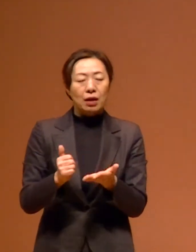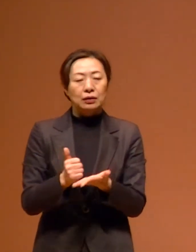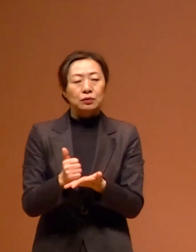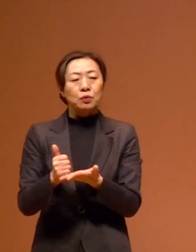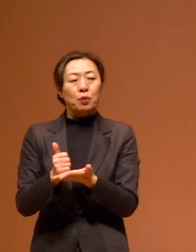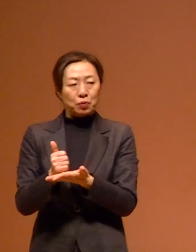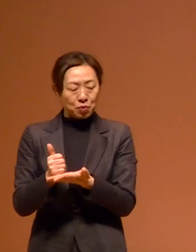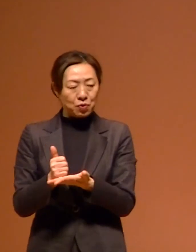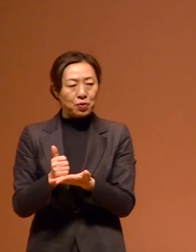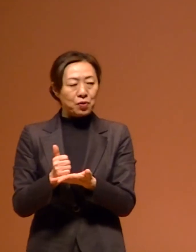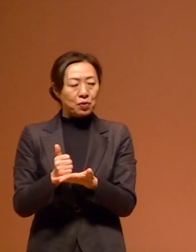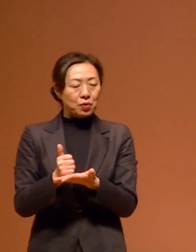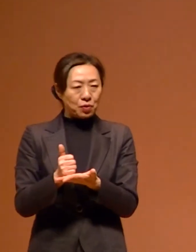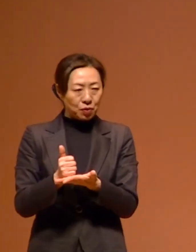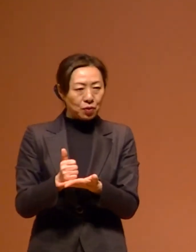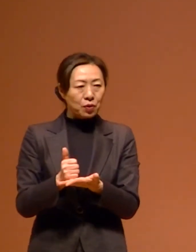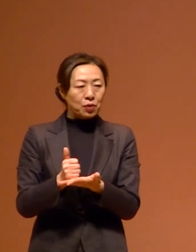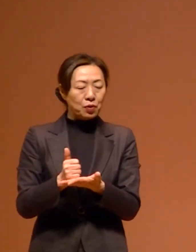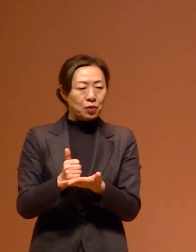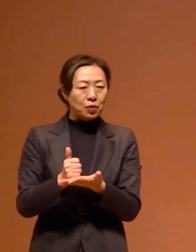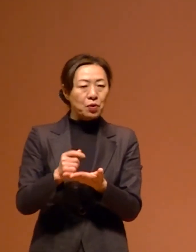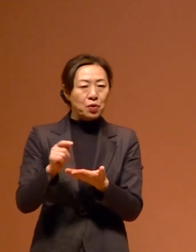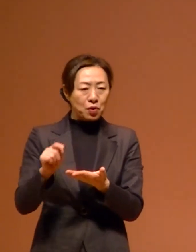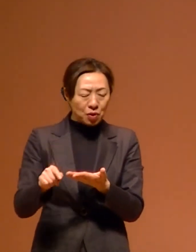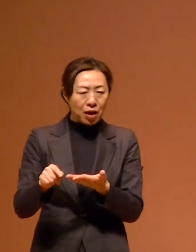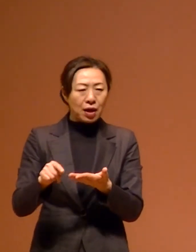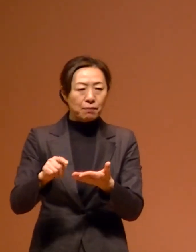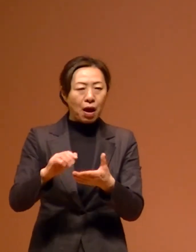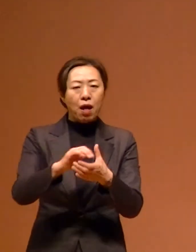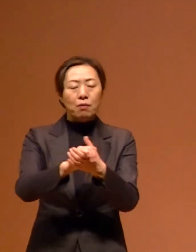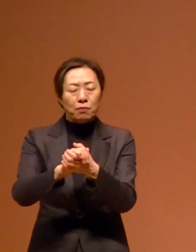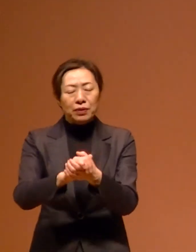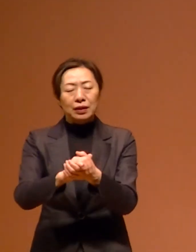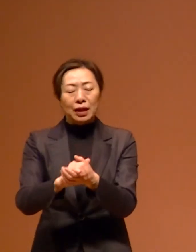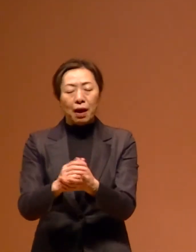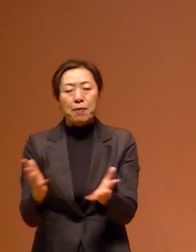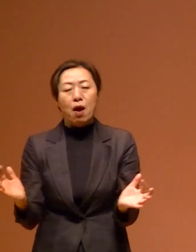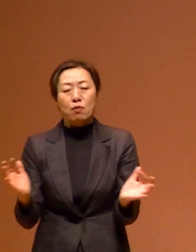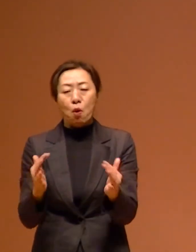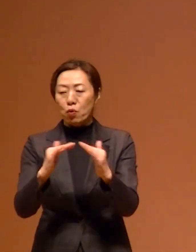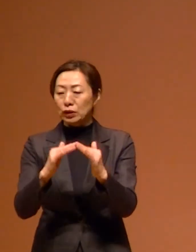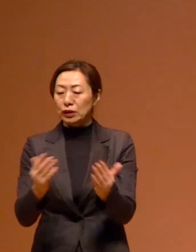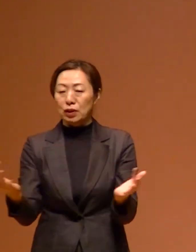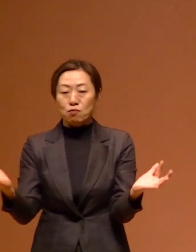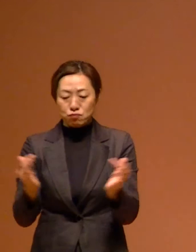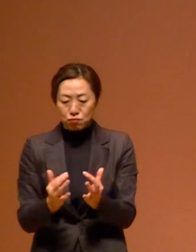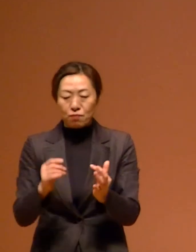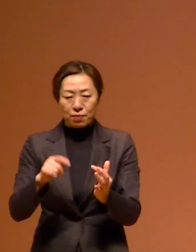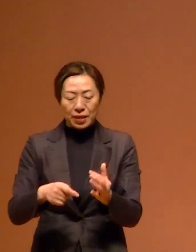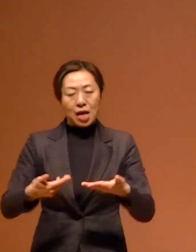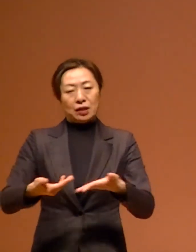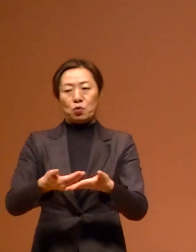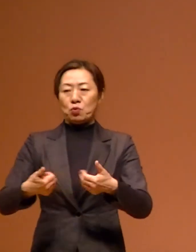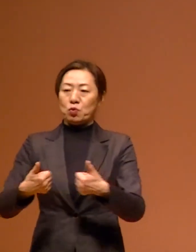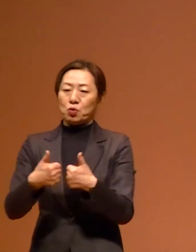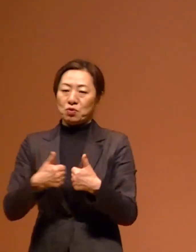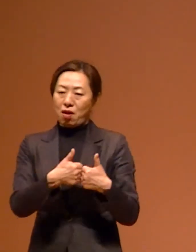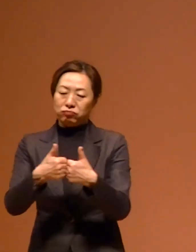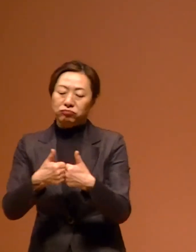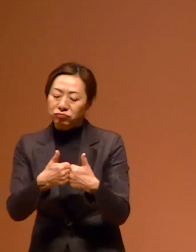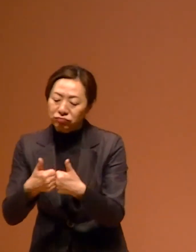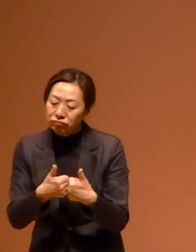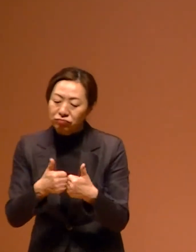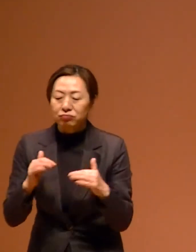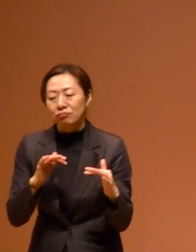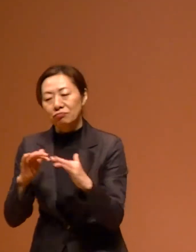ど、ブルクミンがうちに来てて、仕事の相談を何人かにしてい